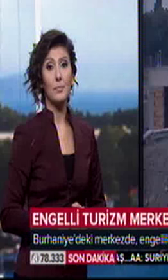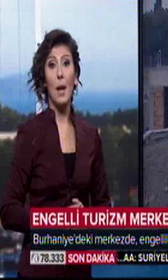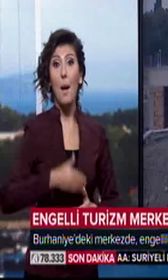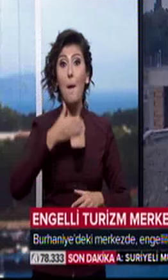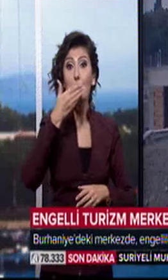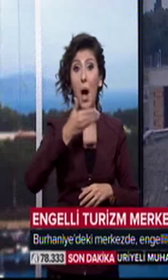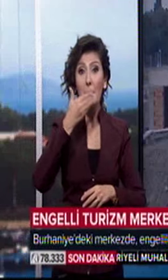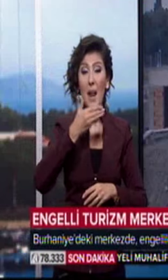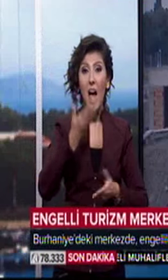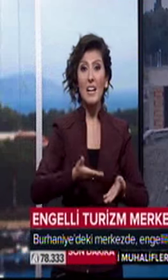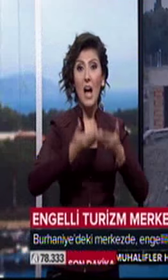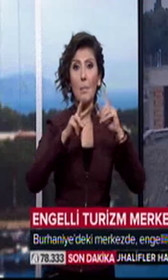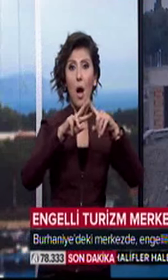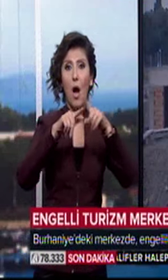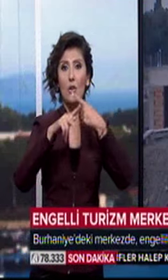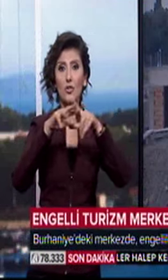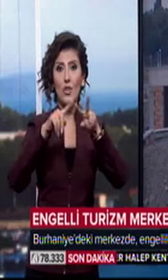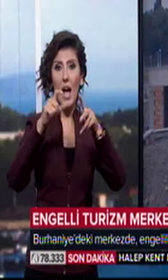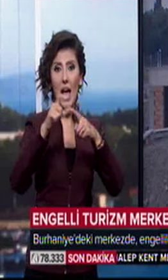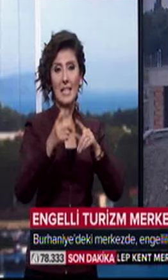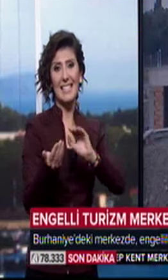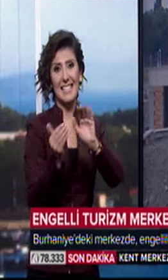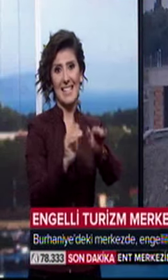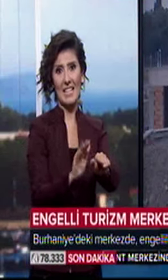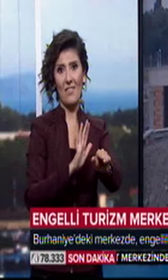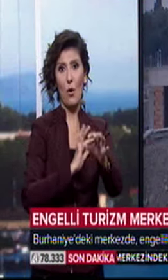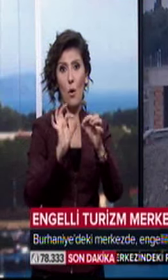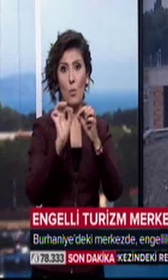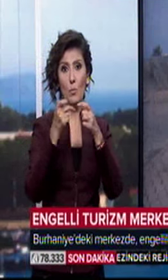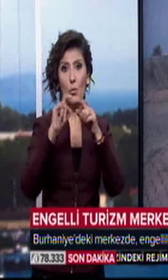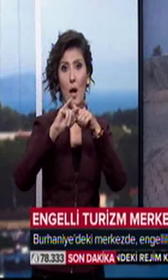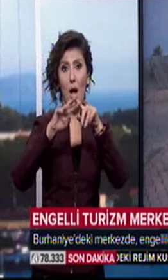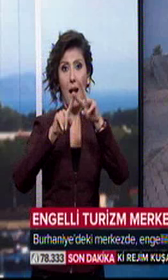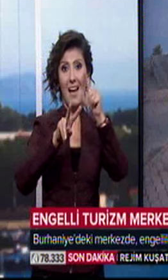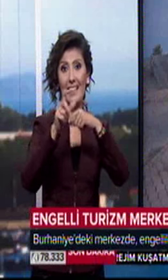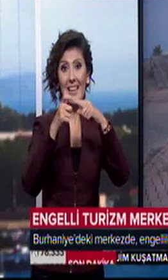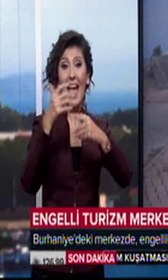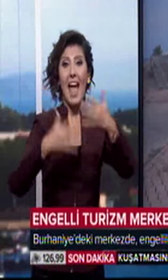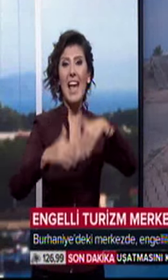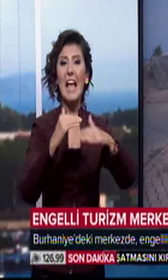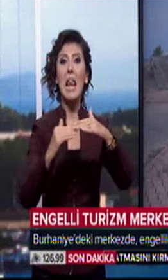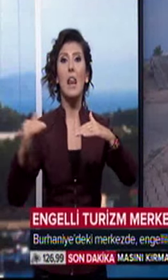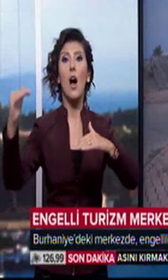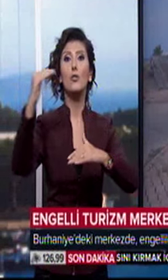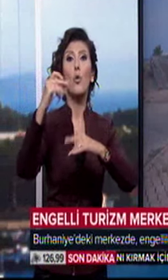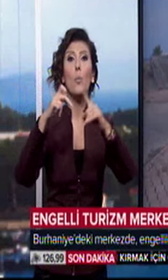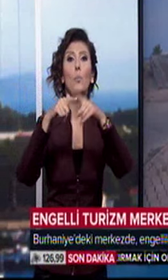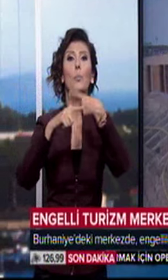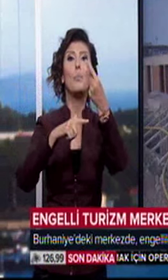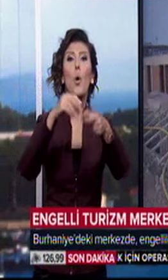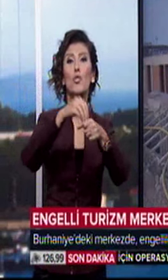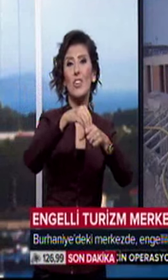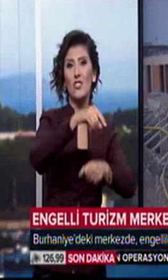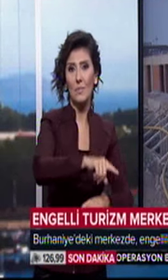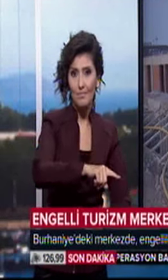Güney Marmara Kalkınma Ajansı tarafından desteklenen ve Burhaniye Engelleri Aşıyor adlı proje kapsamında yapımı süren merkeze ulaşım